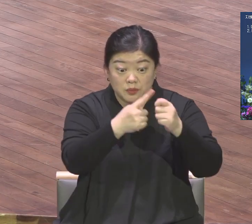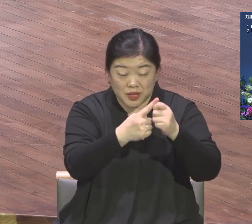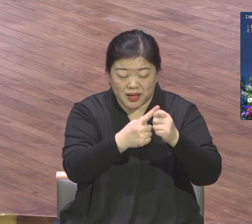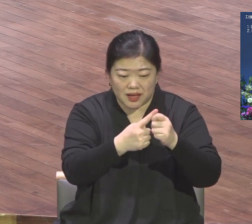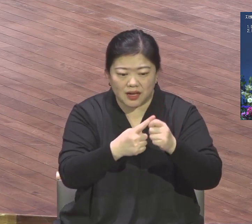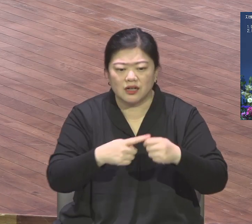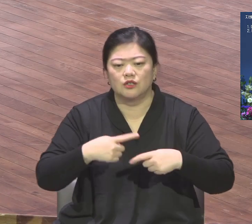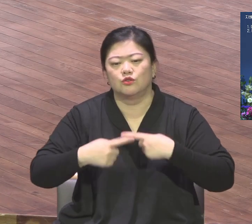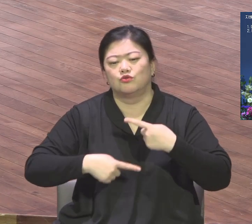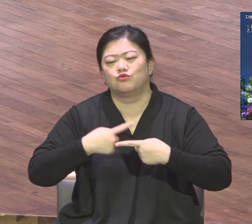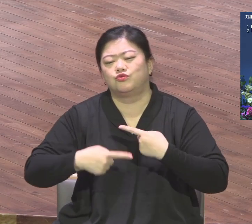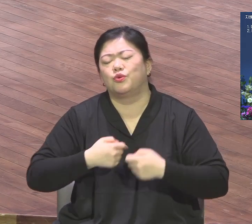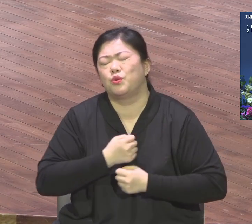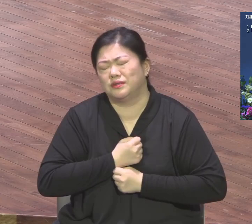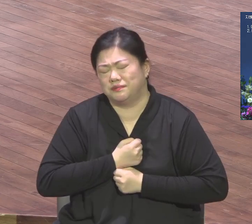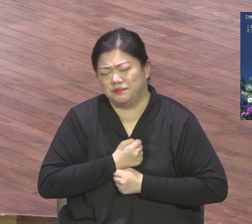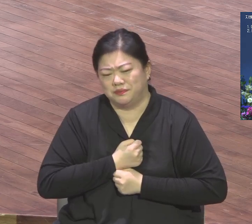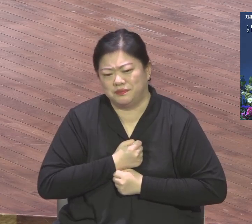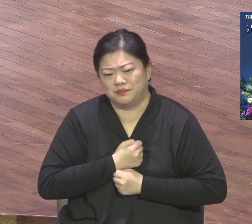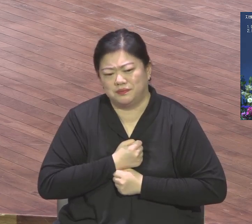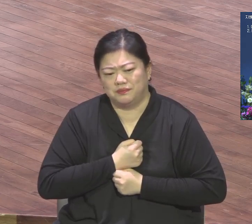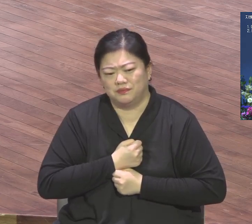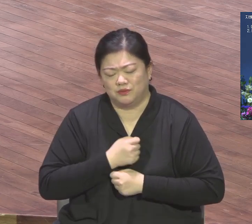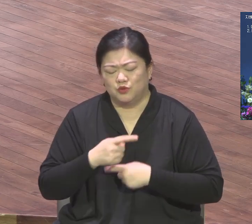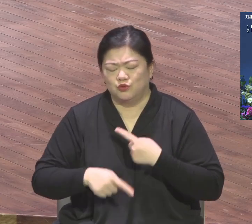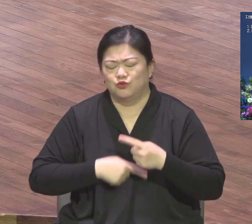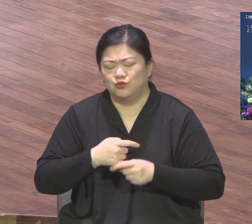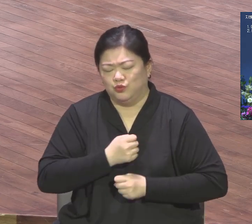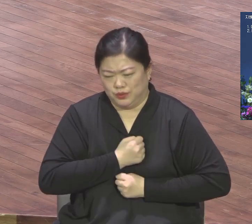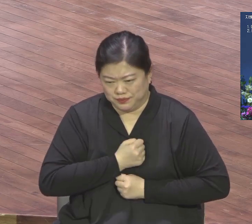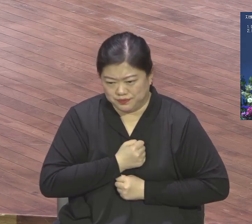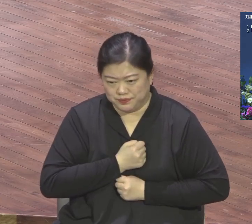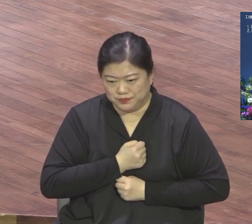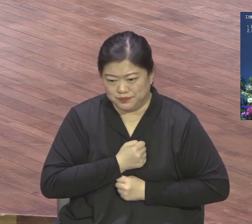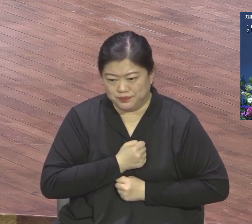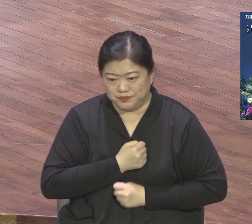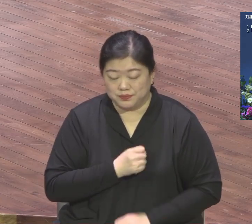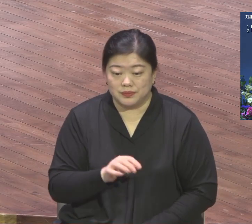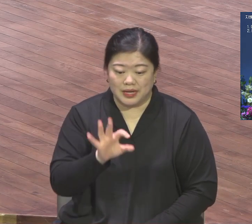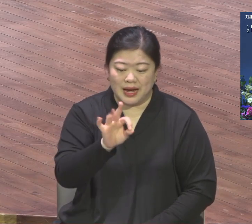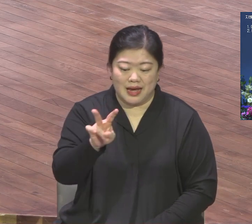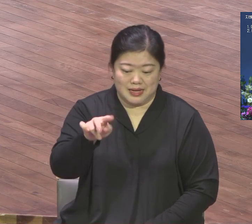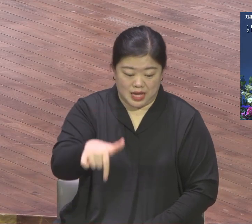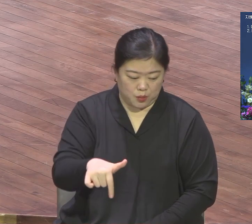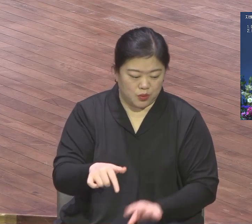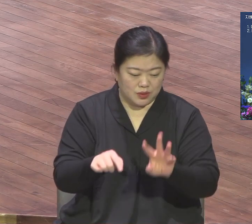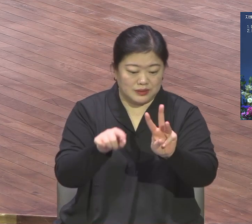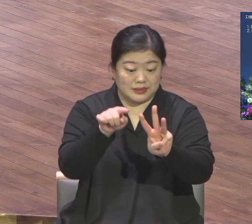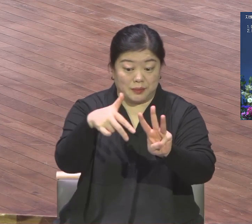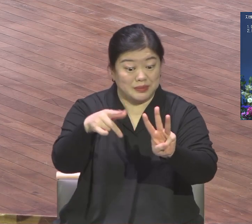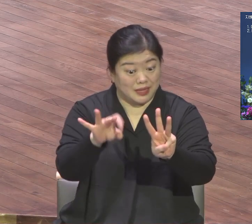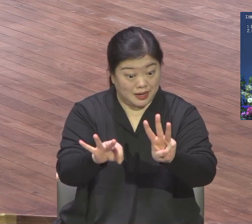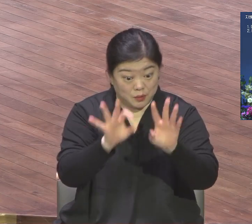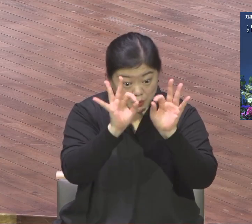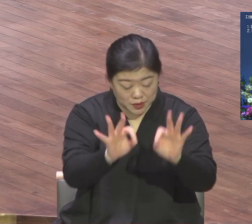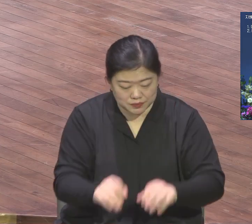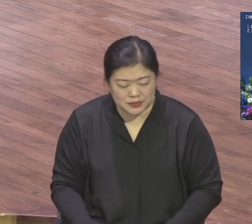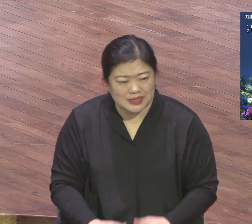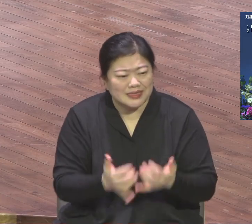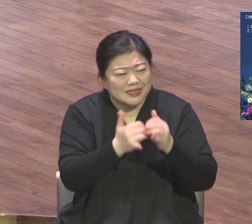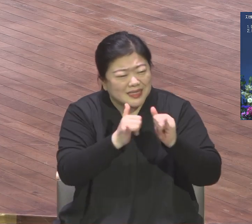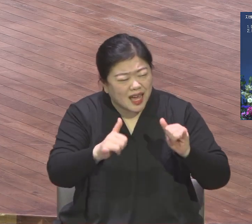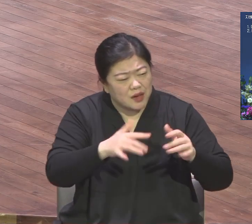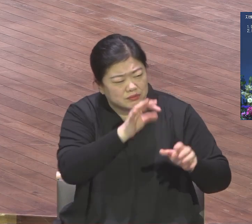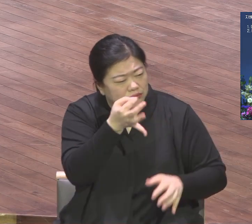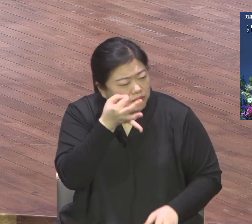말. 말을 지켜라. 말. 야고보 3장 2절에 보면요. 인간의 실수 가운데 가장